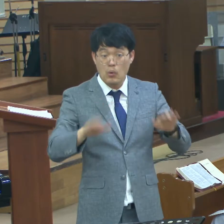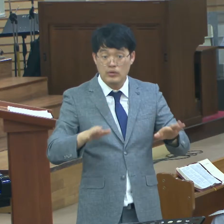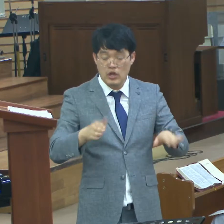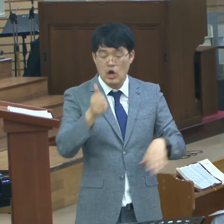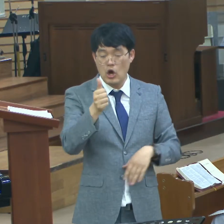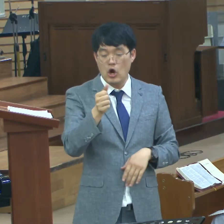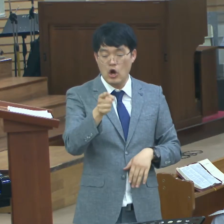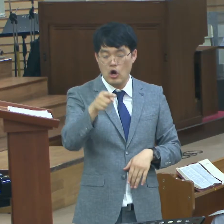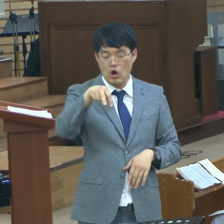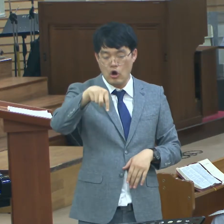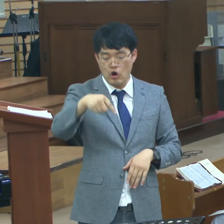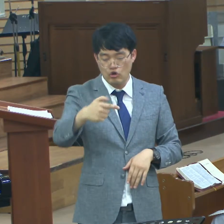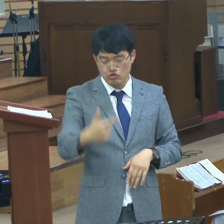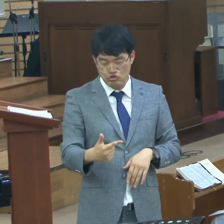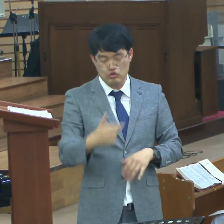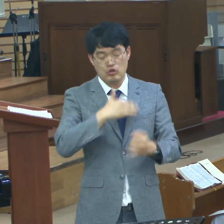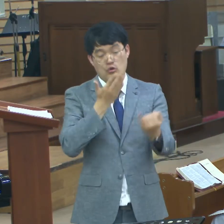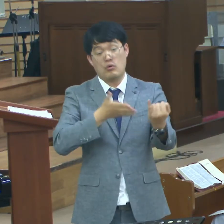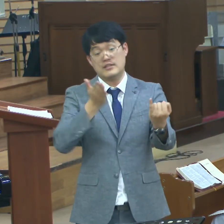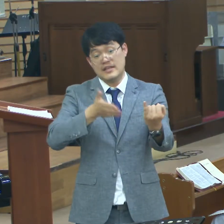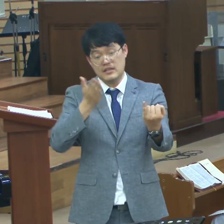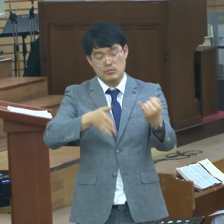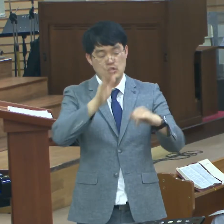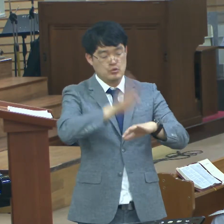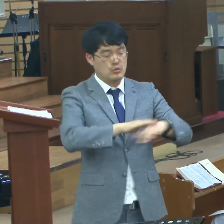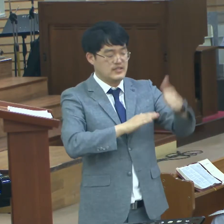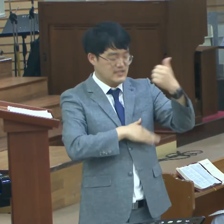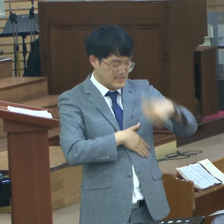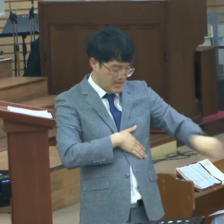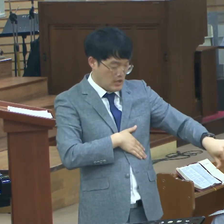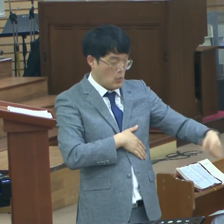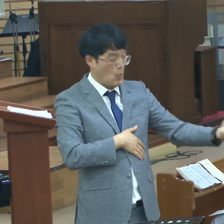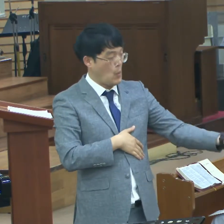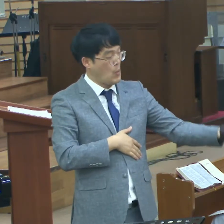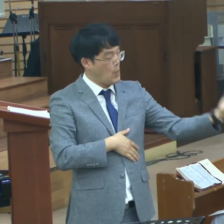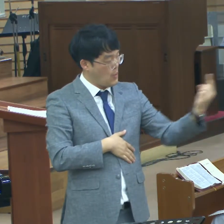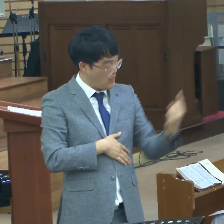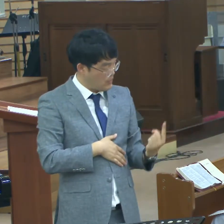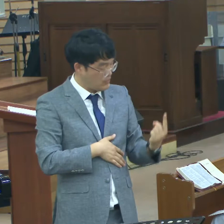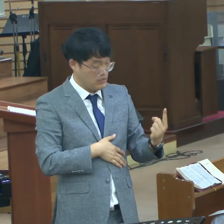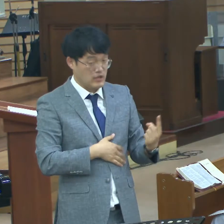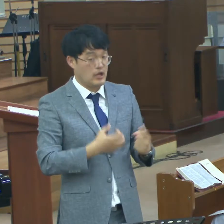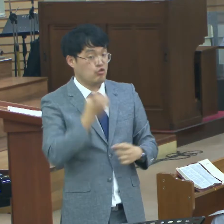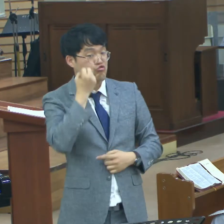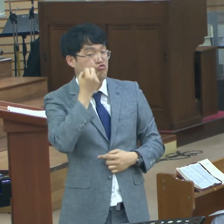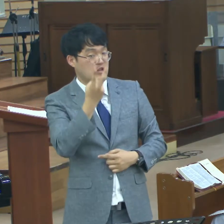오셨는데 저하고 2달 전에 약속했어요. 오기로. 근데 오늘 딱 왔어요.